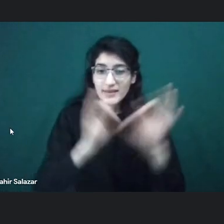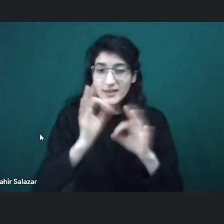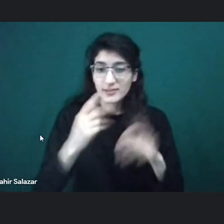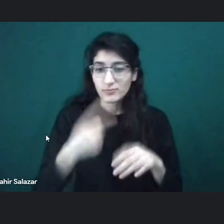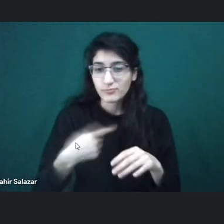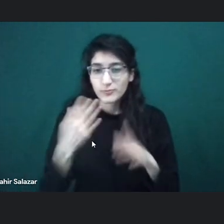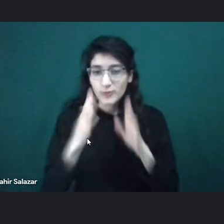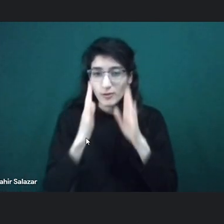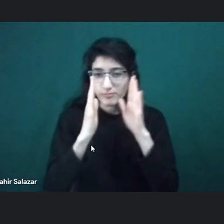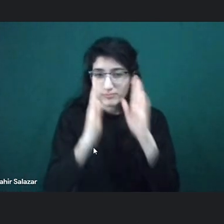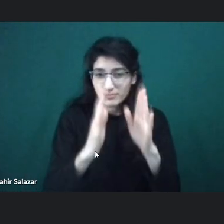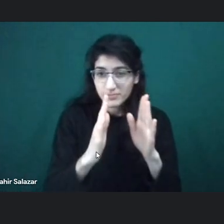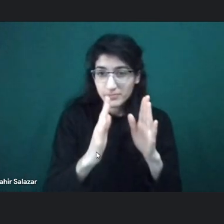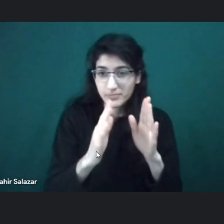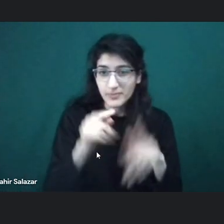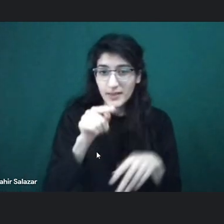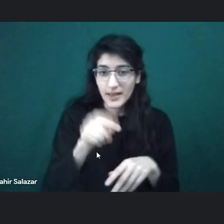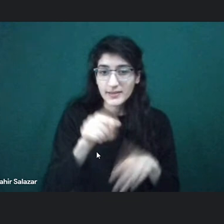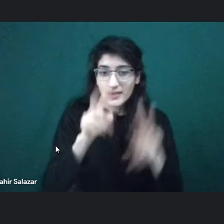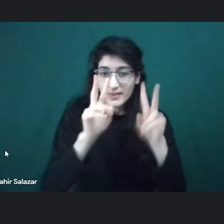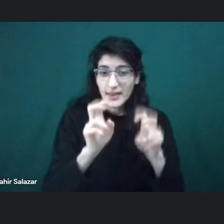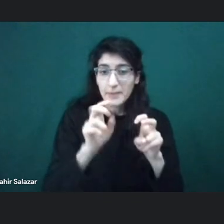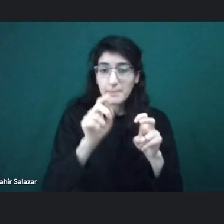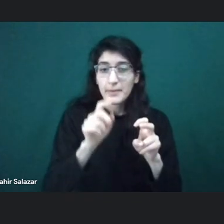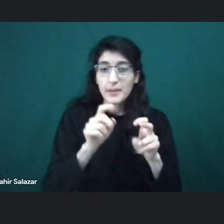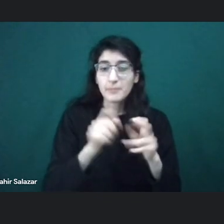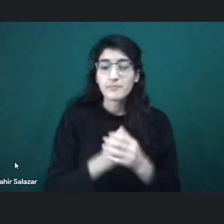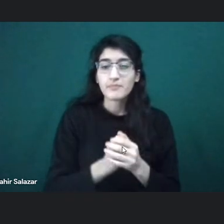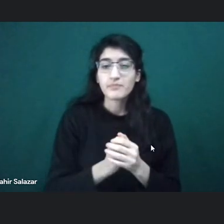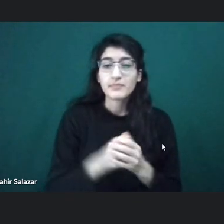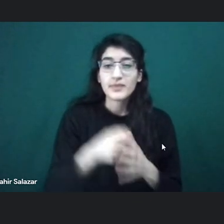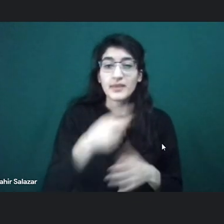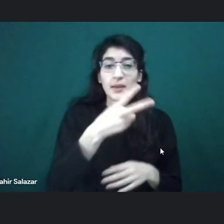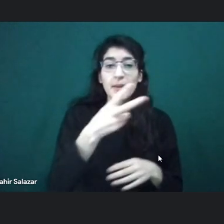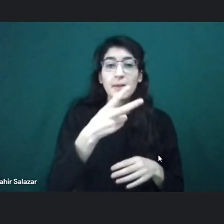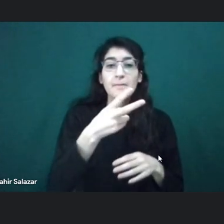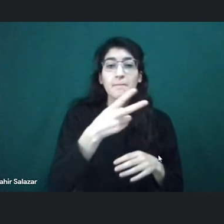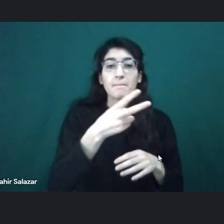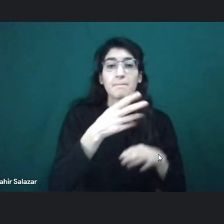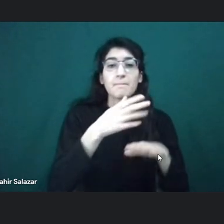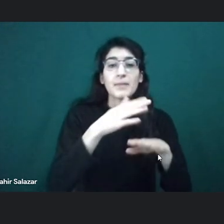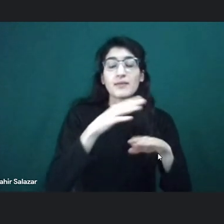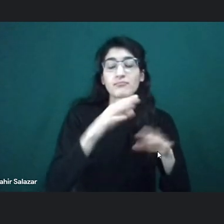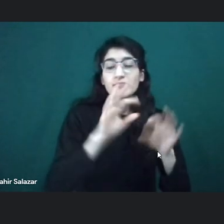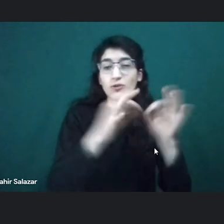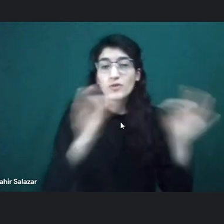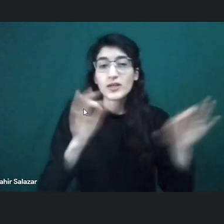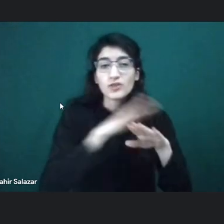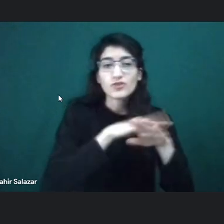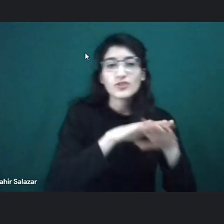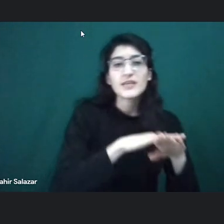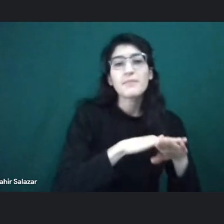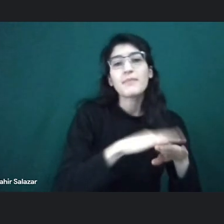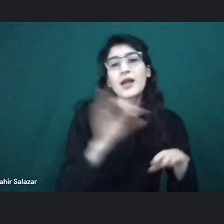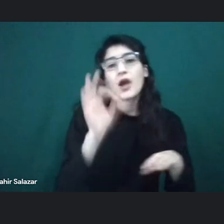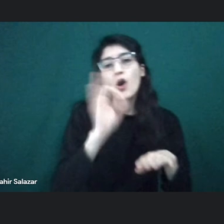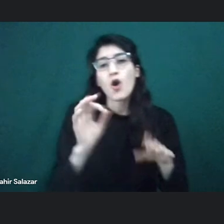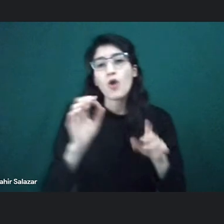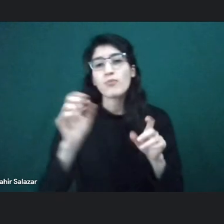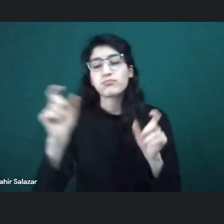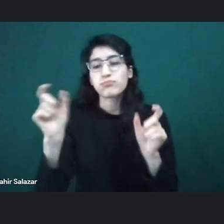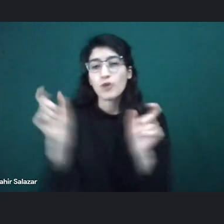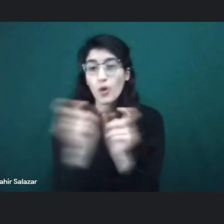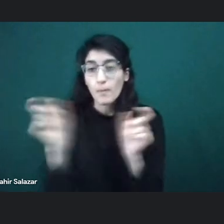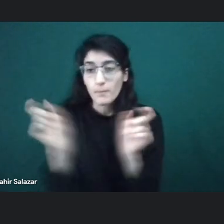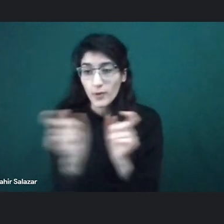esto. Si son simples, compuestas, qué tipos de verbos las componen. Y en ING, qué